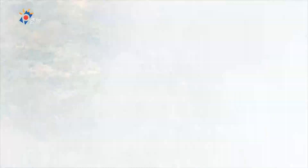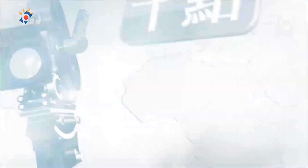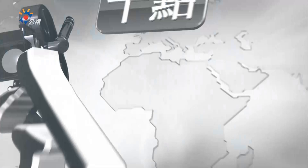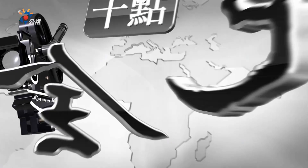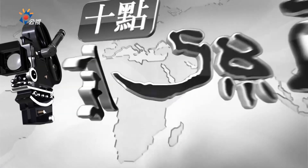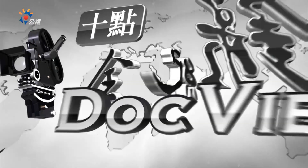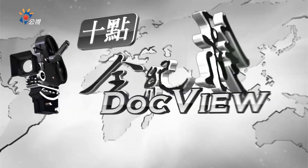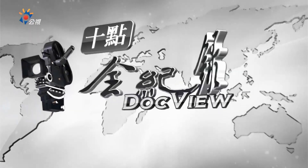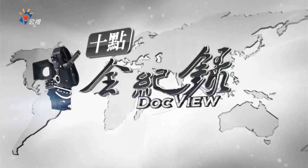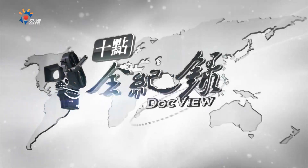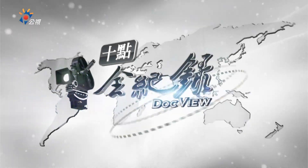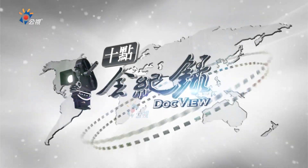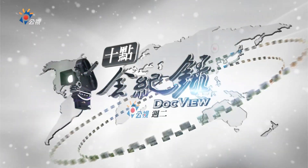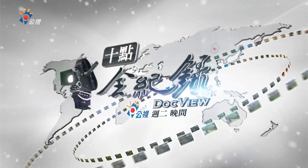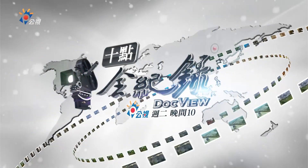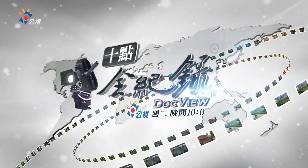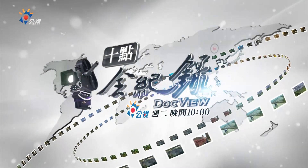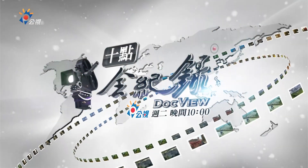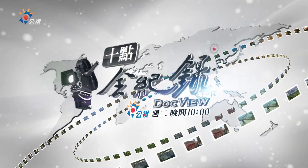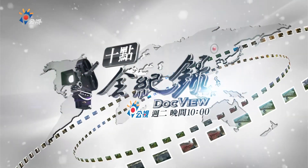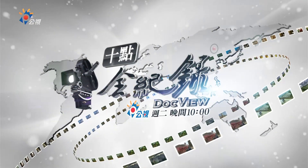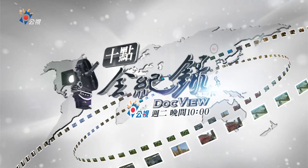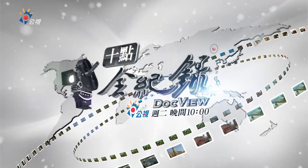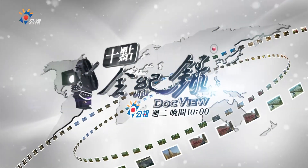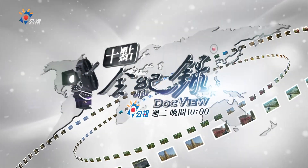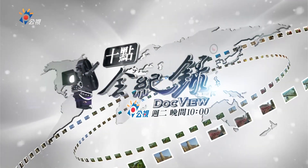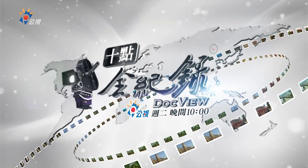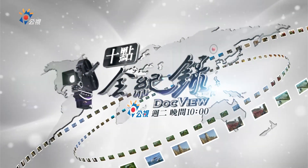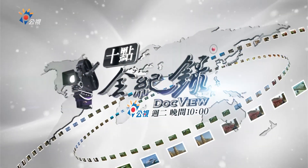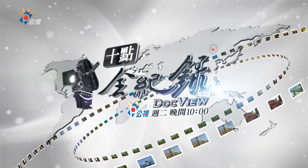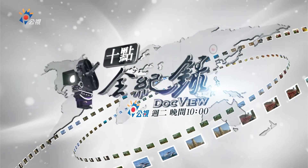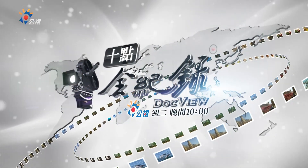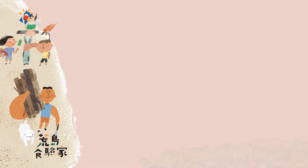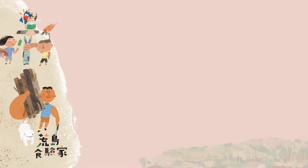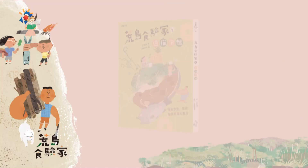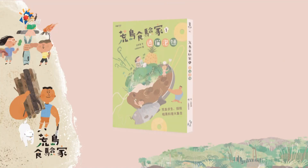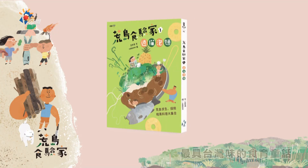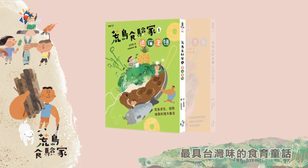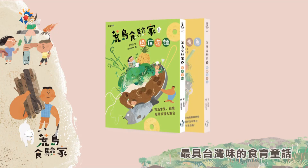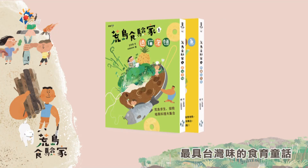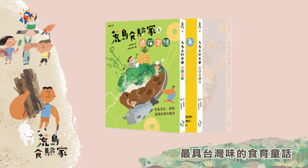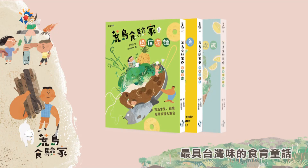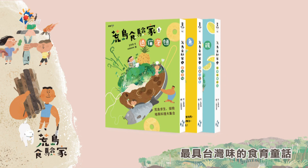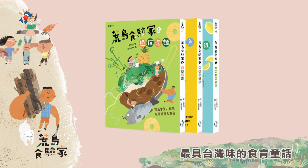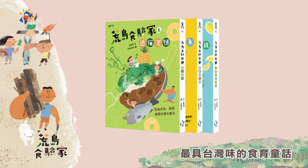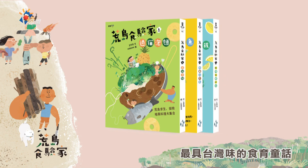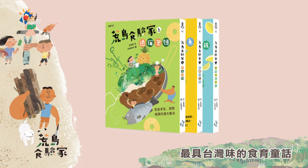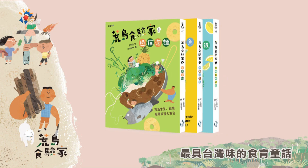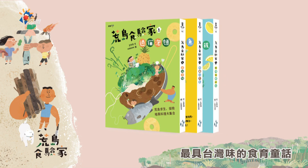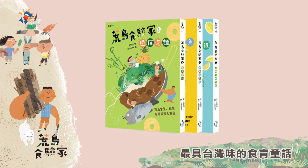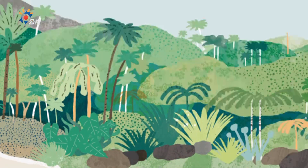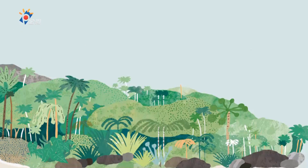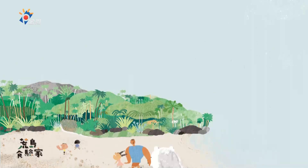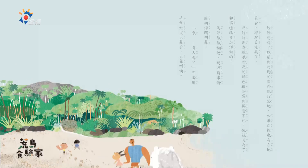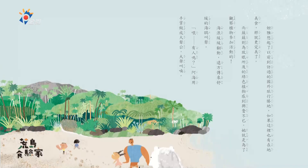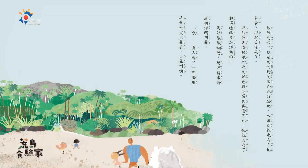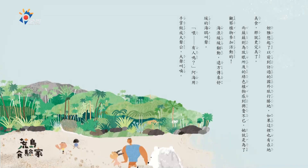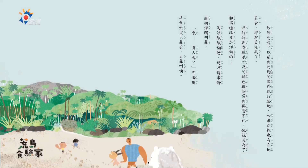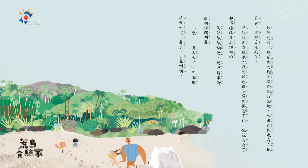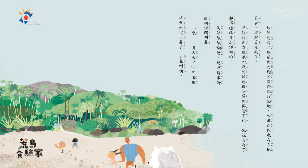我们都是灵长类，就在公共电视。 荒岛实验家，一场突如其来的荒